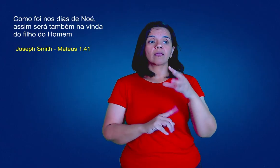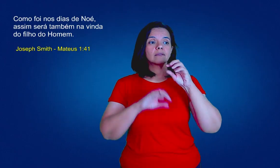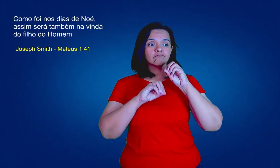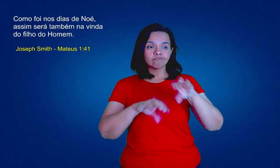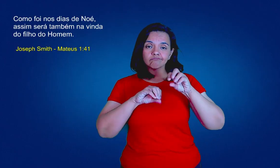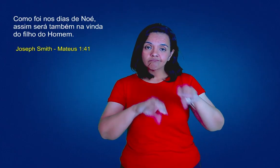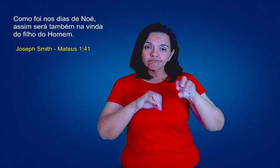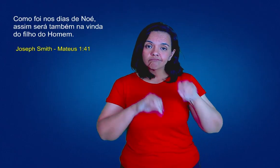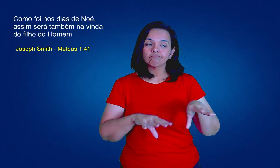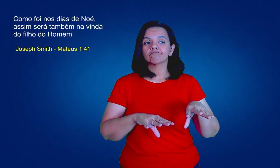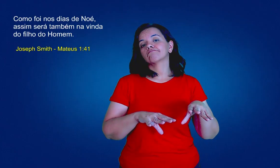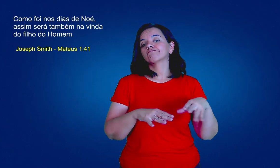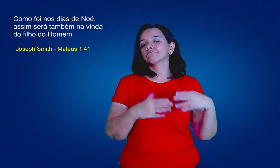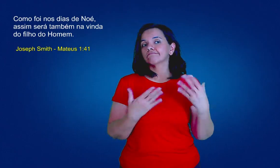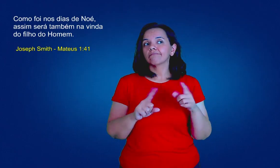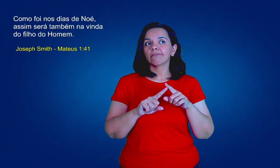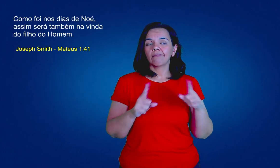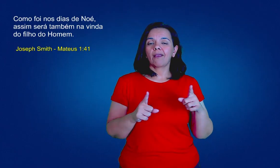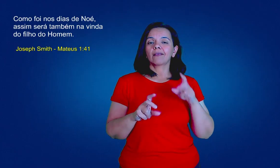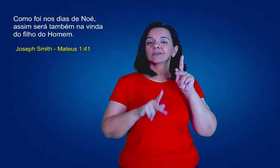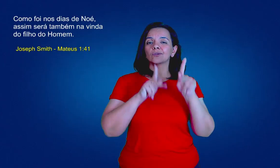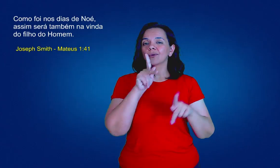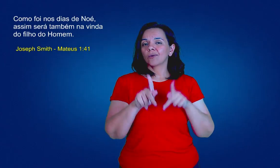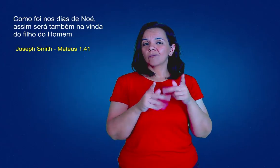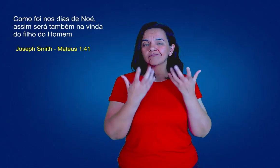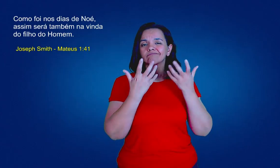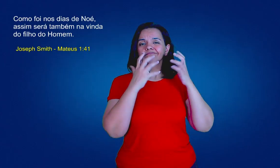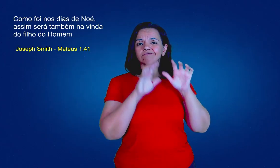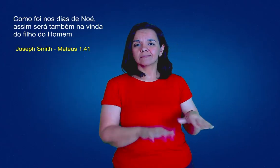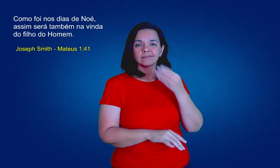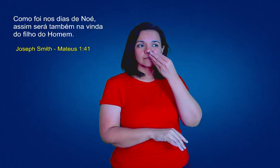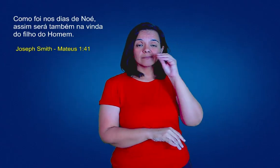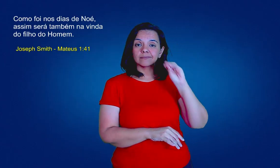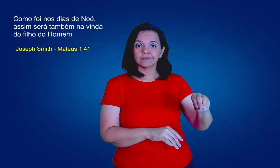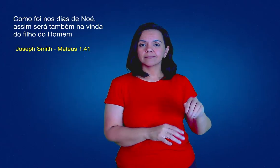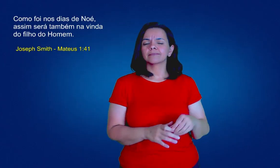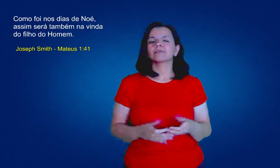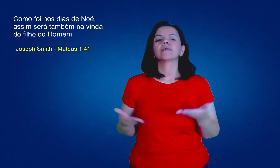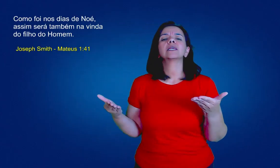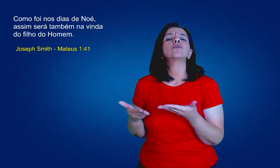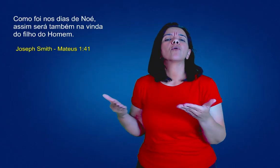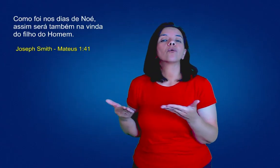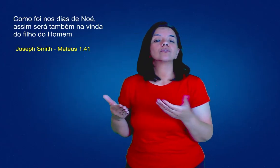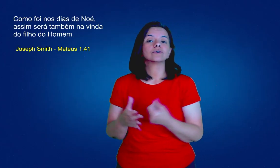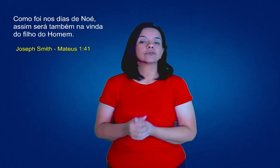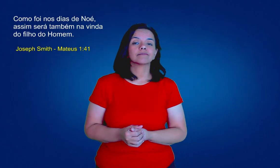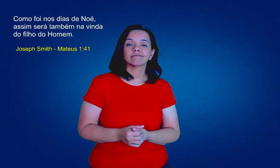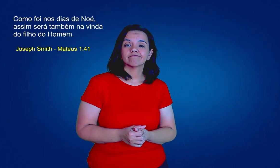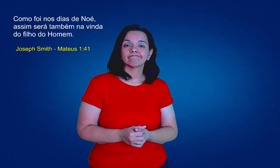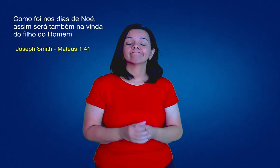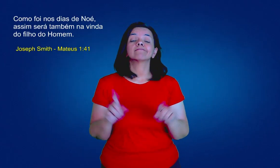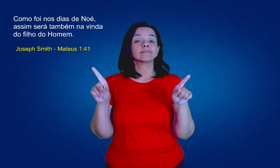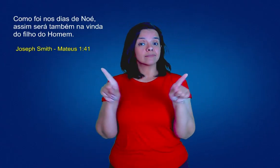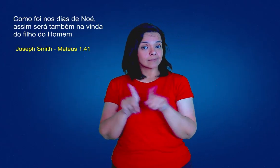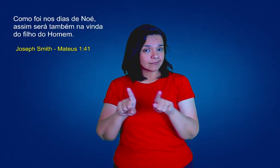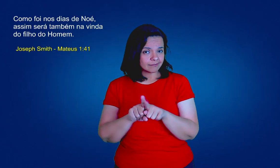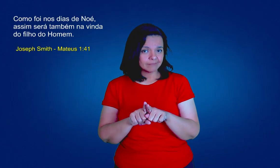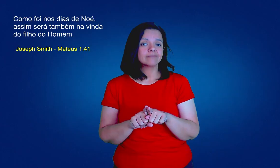hoje. Na época o povo era iníquo, tinha profetas, as pessoas não aceitavam, desprezavam, e